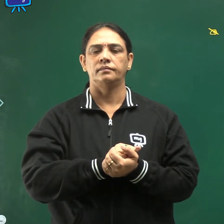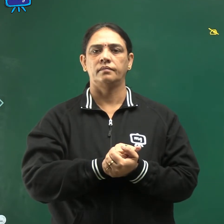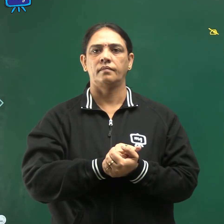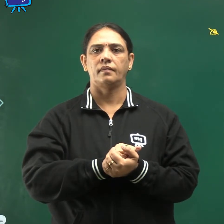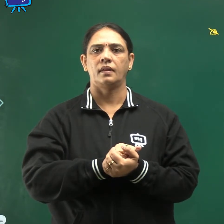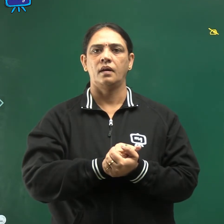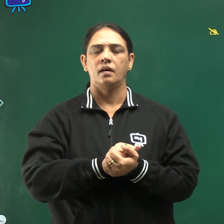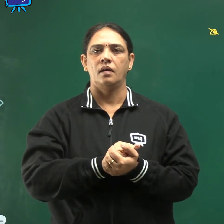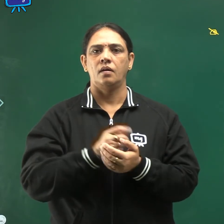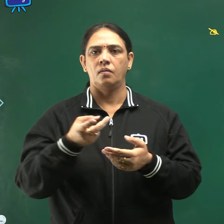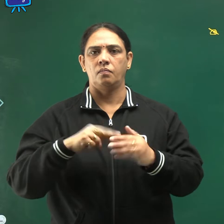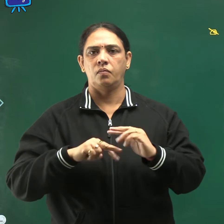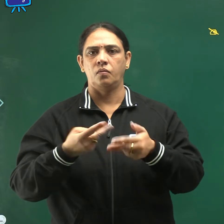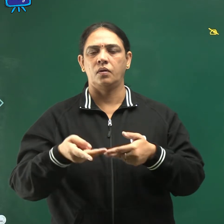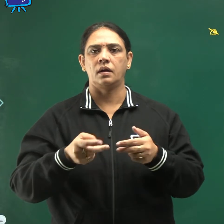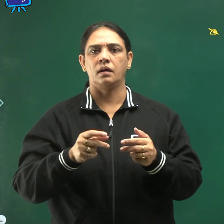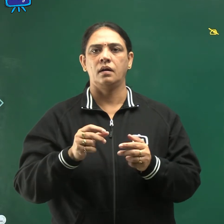पूरक कोणों के